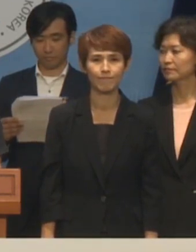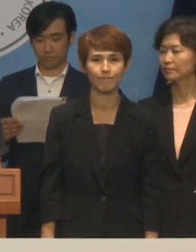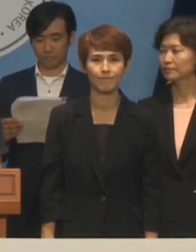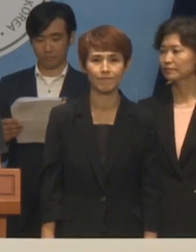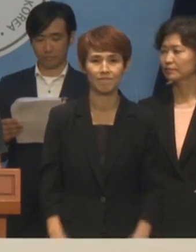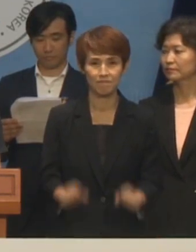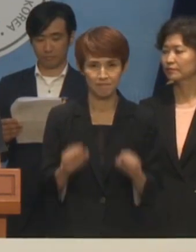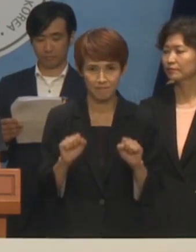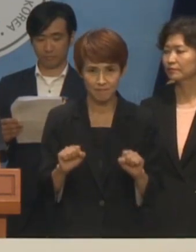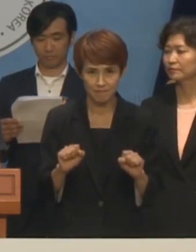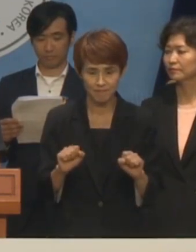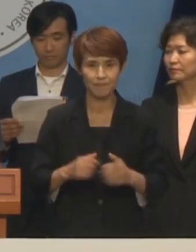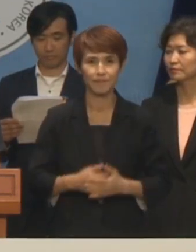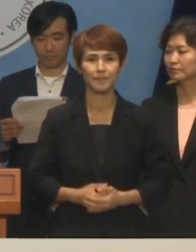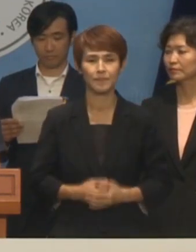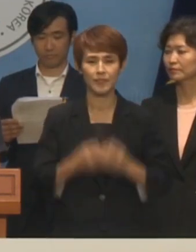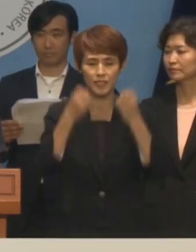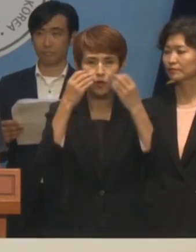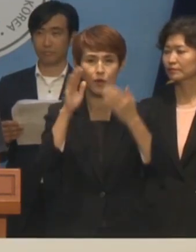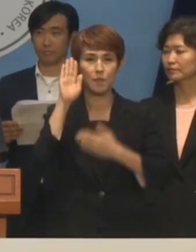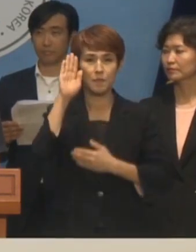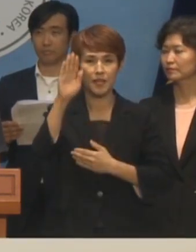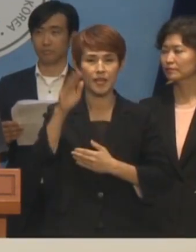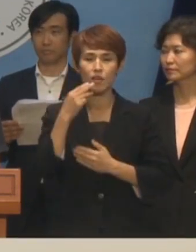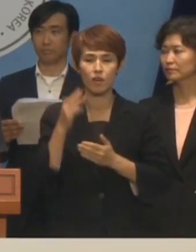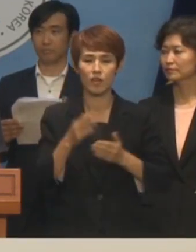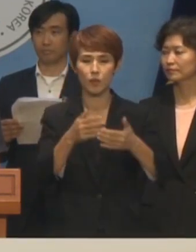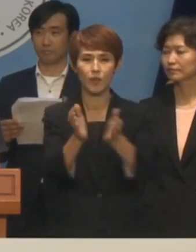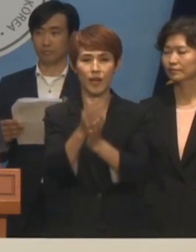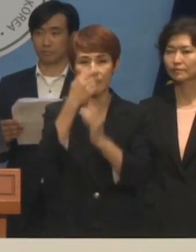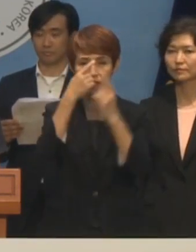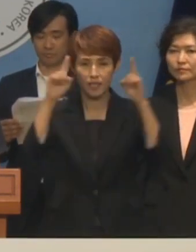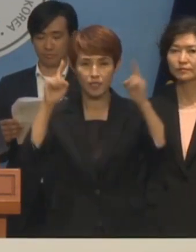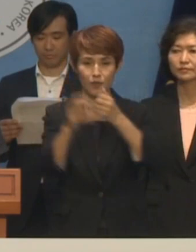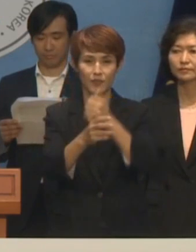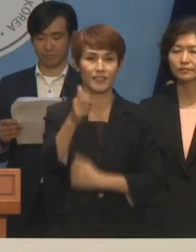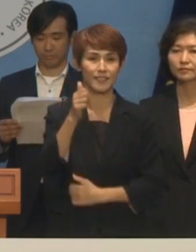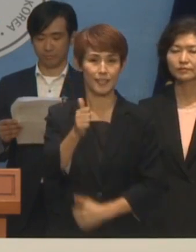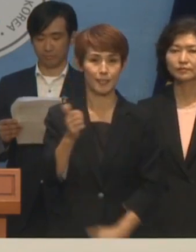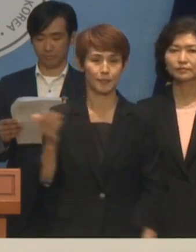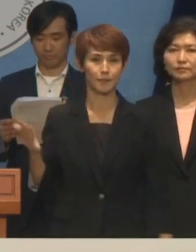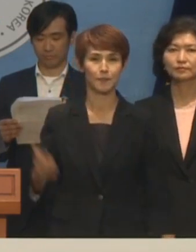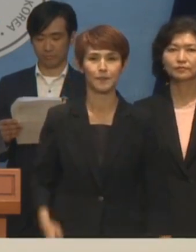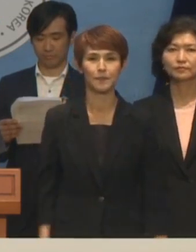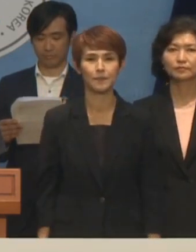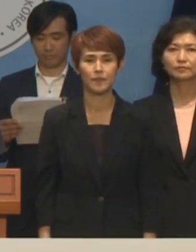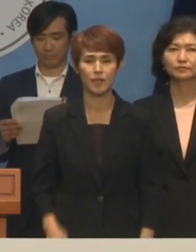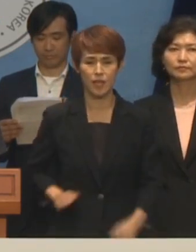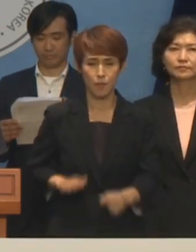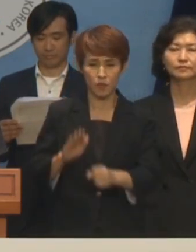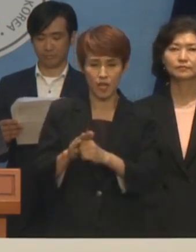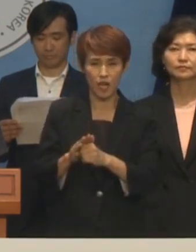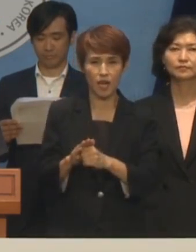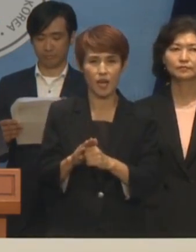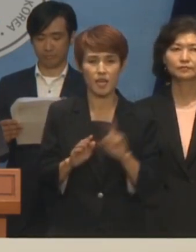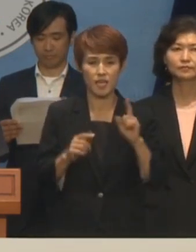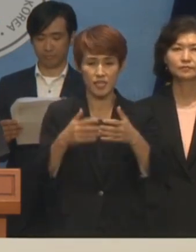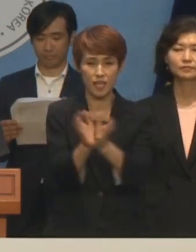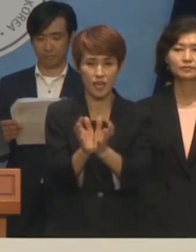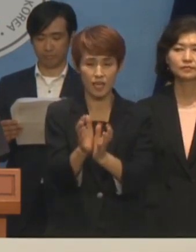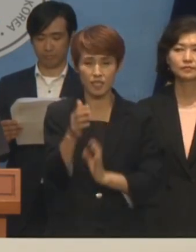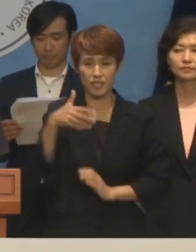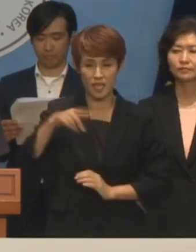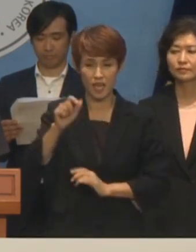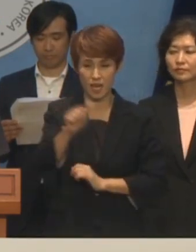예, 안녕하십니까. 새로운 미래 경기도당 대학생위원장 강종구입니다. 해병대 제1사단 해병대원의